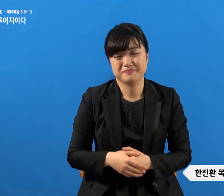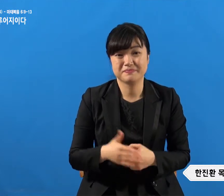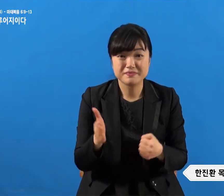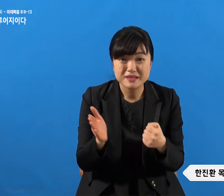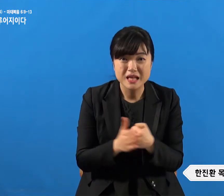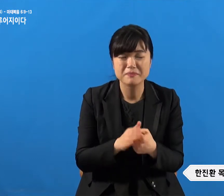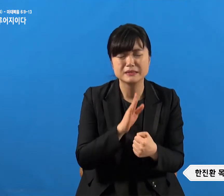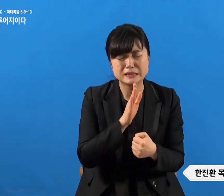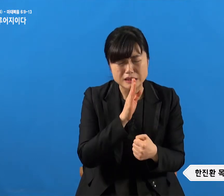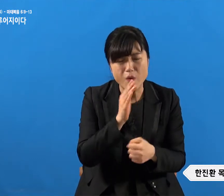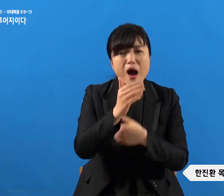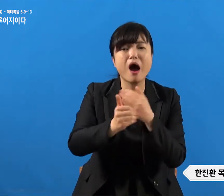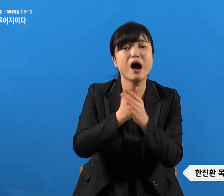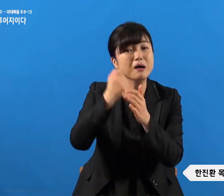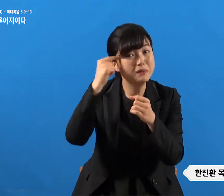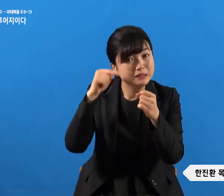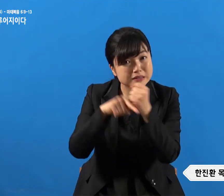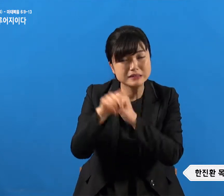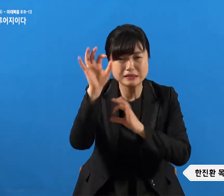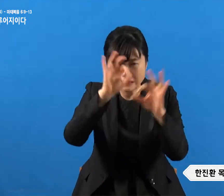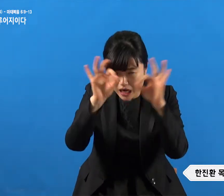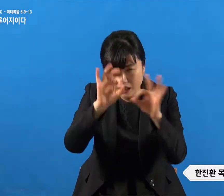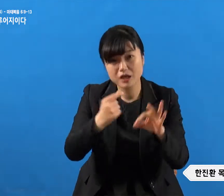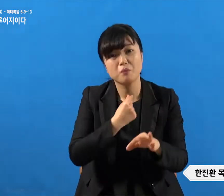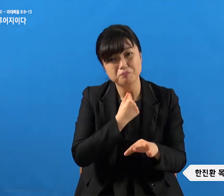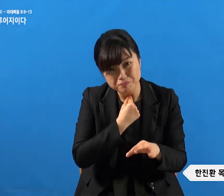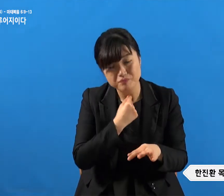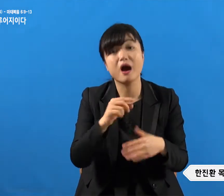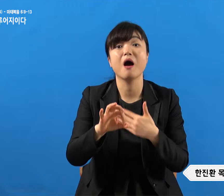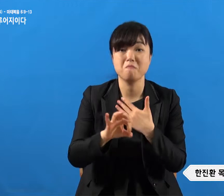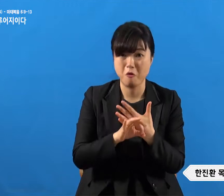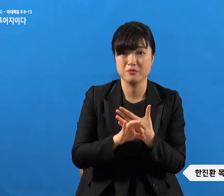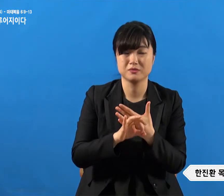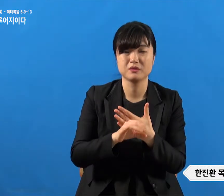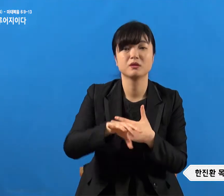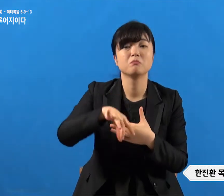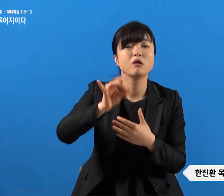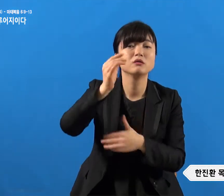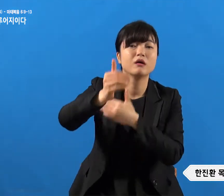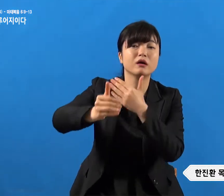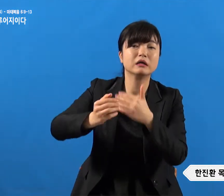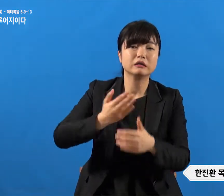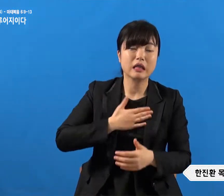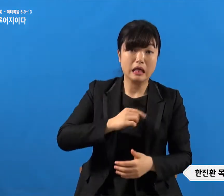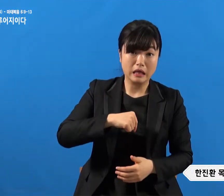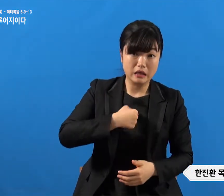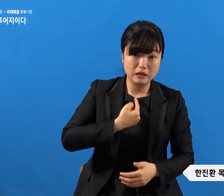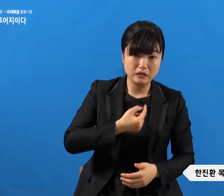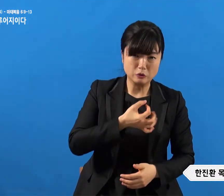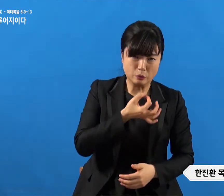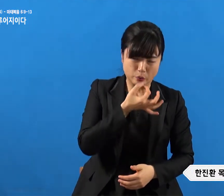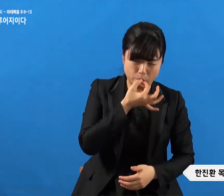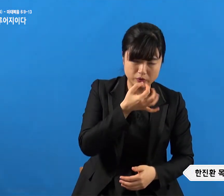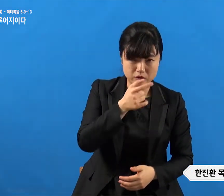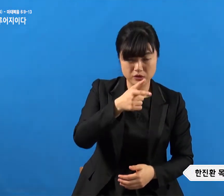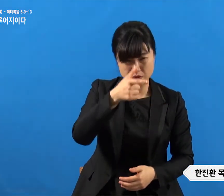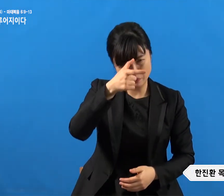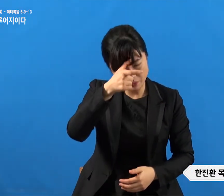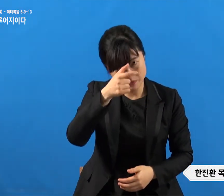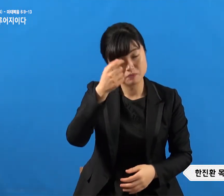그래서 진정으로 하나님의 뜻을 찾기를 원하신다면 여러분 먼저 자기 뜻을